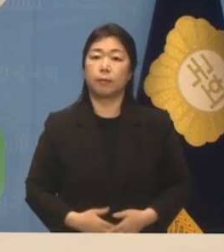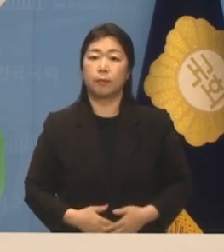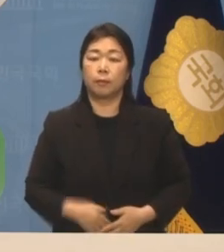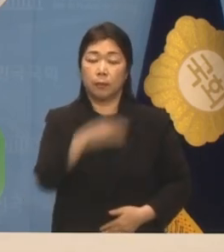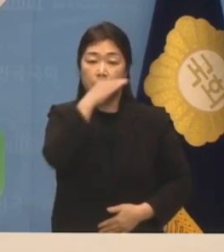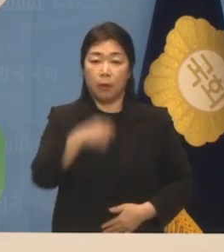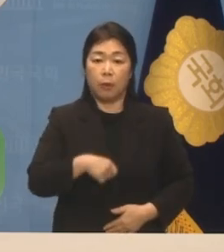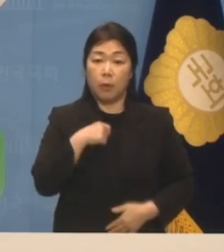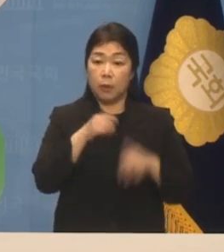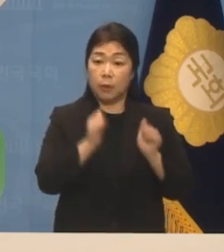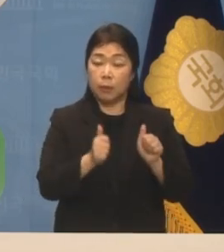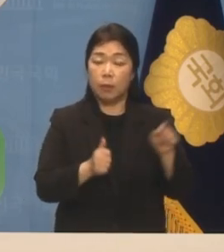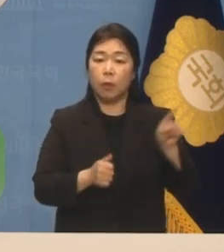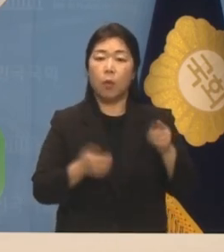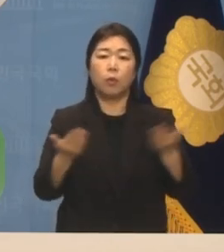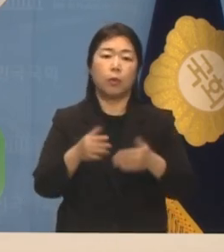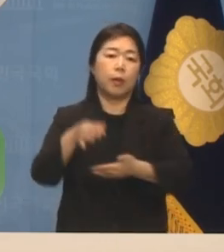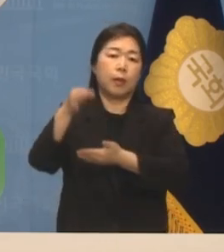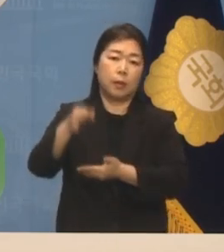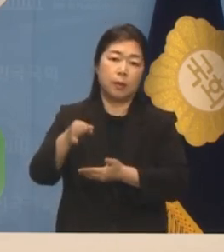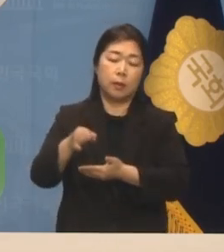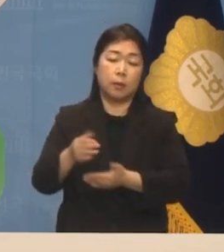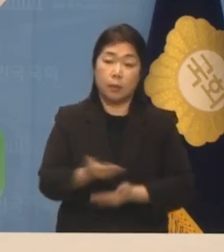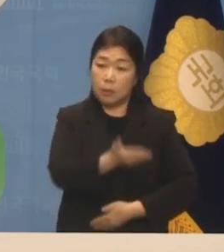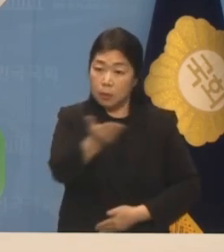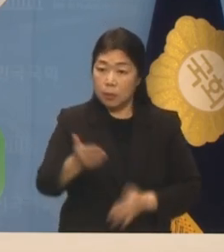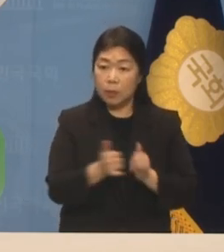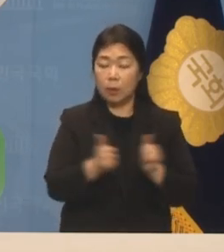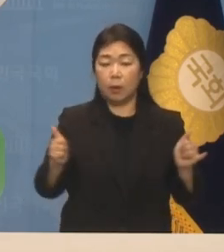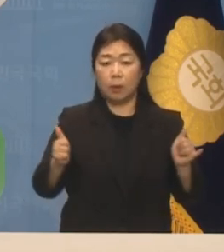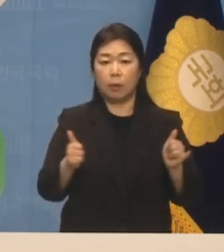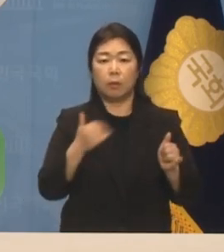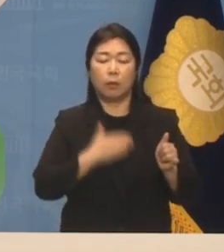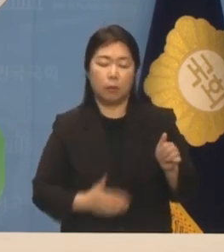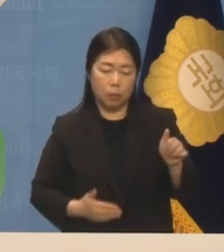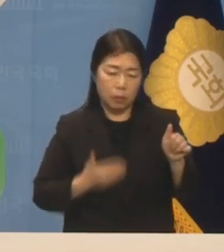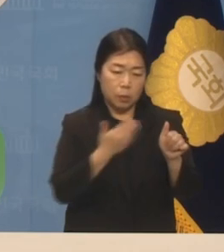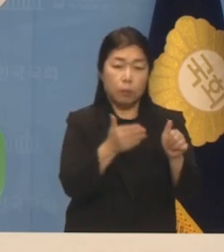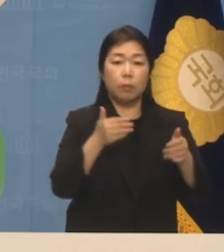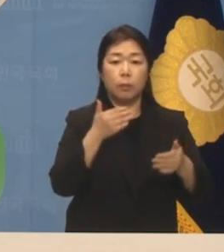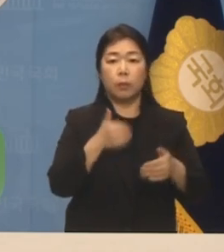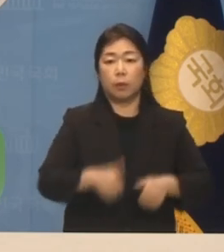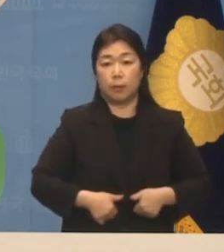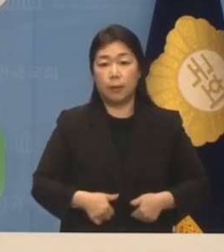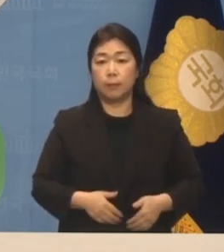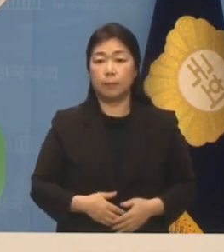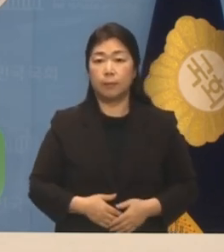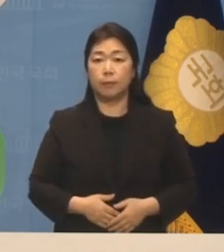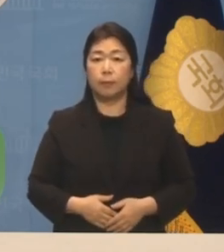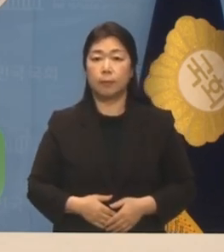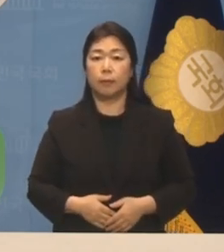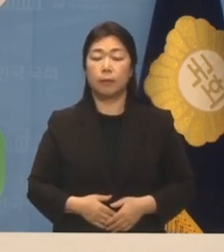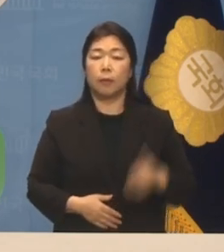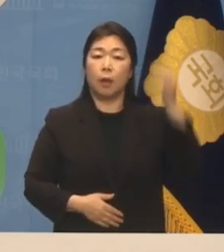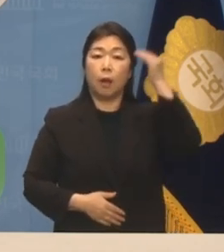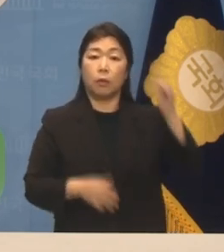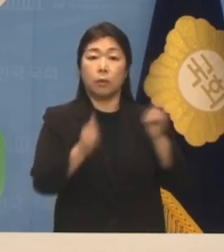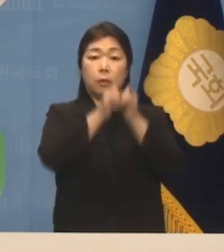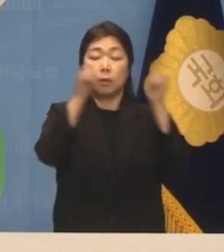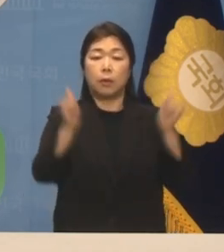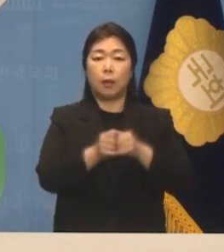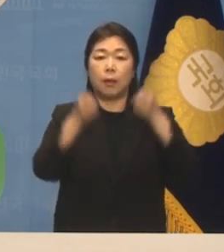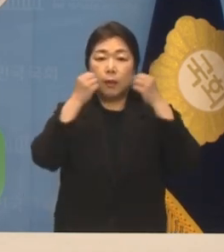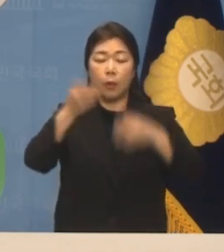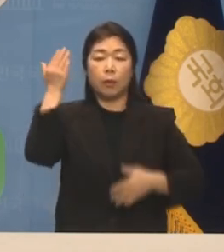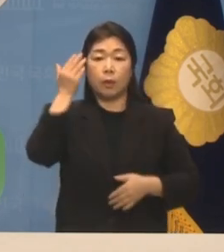정권 심판은 노동의 가치를 시민들에게 남겨드려야만 합니다. 한국 사회에 새로운